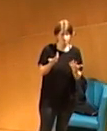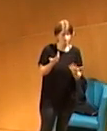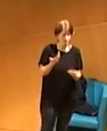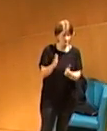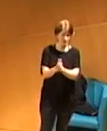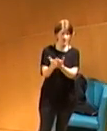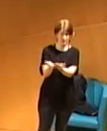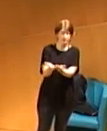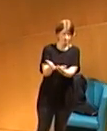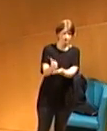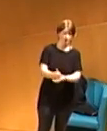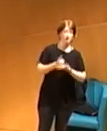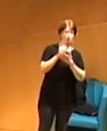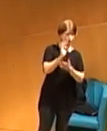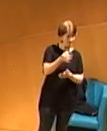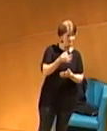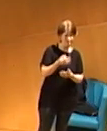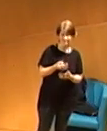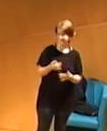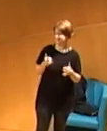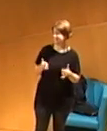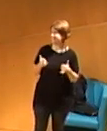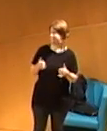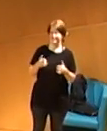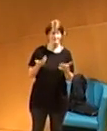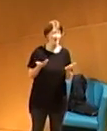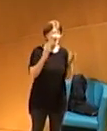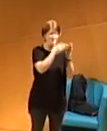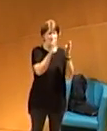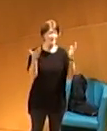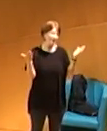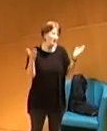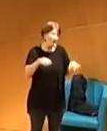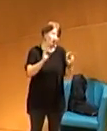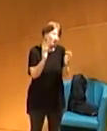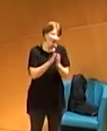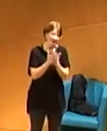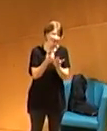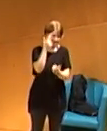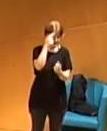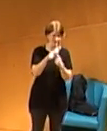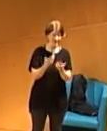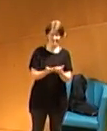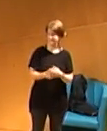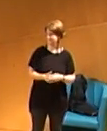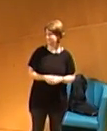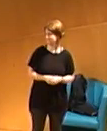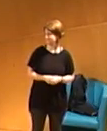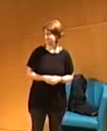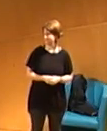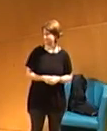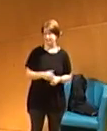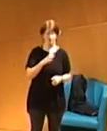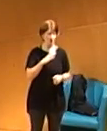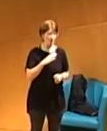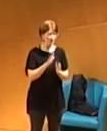peut. Mais en plus, vous êtes dans une médiathèque, là, ils vont vous trouver ça. Des livres. Il y a des collections qui sont remarquables pour